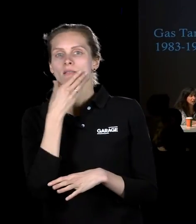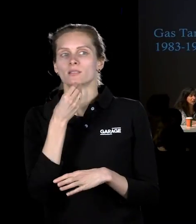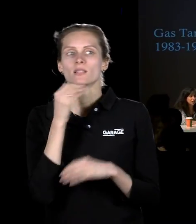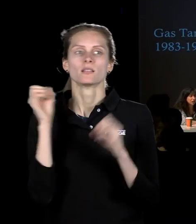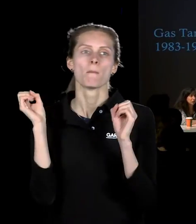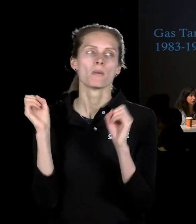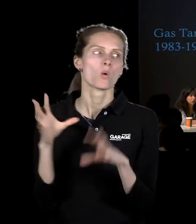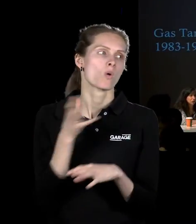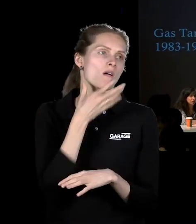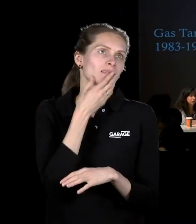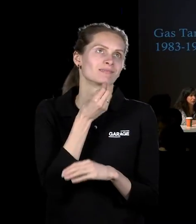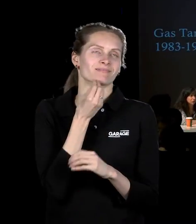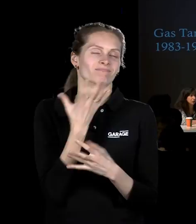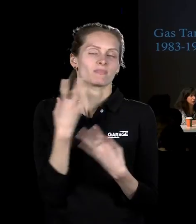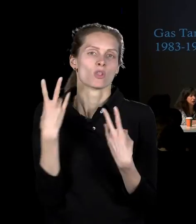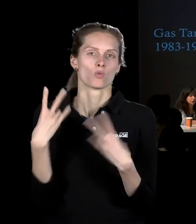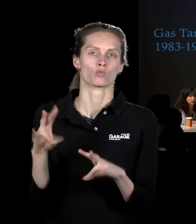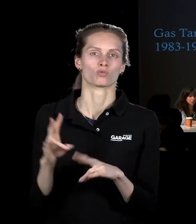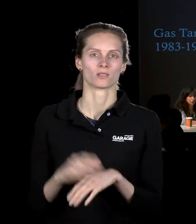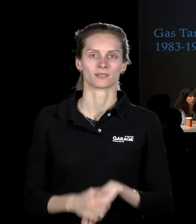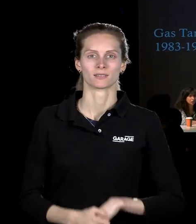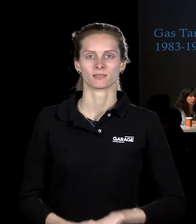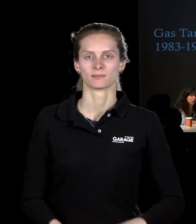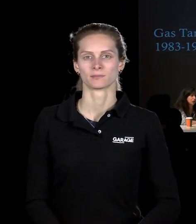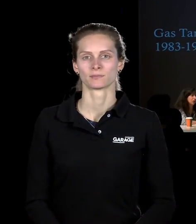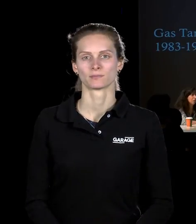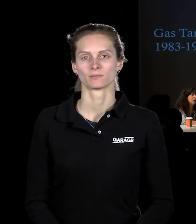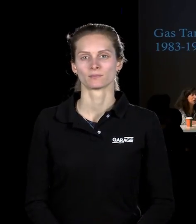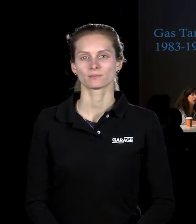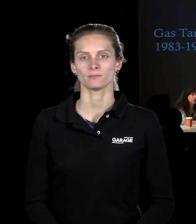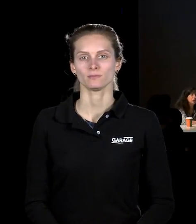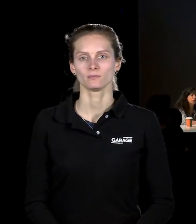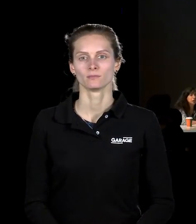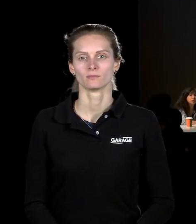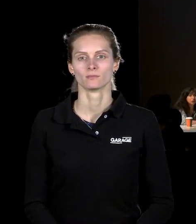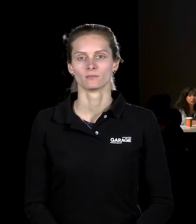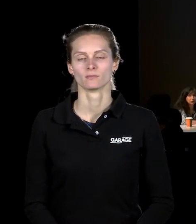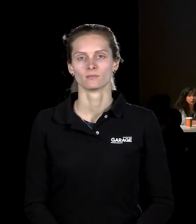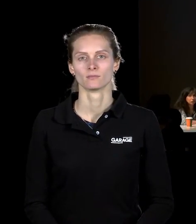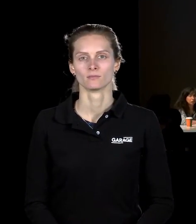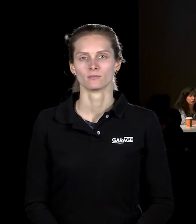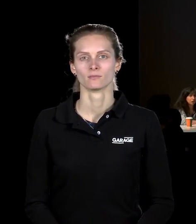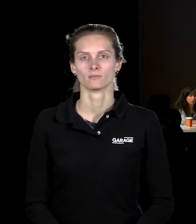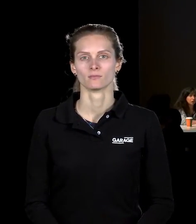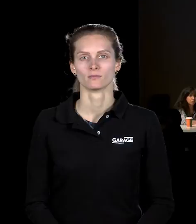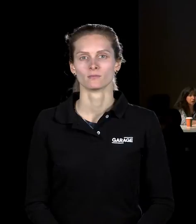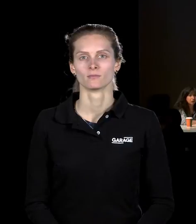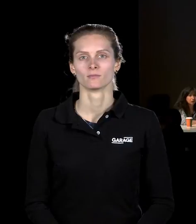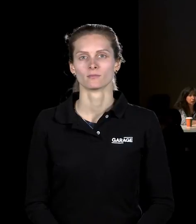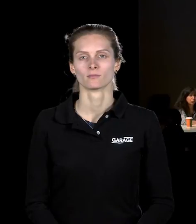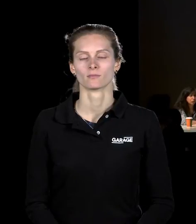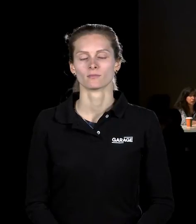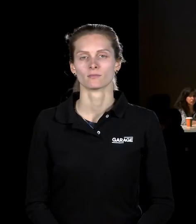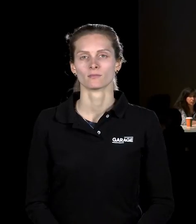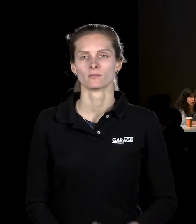опустошения. И красота вот этой действительно, опять-таки, чистой геометрической формы, хотя у них это далеко не всегда вот эта вот прекрасная